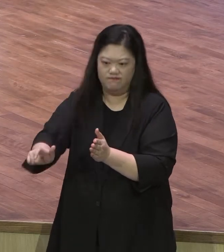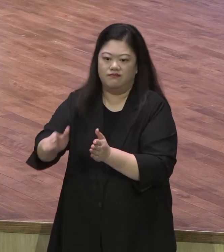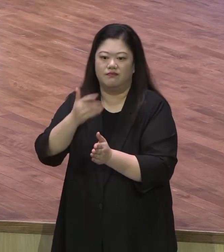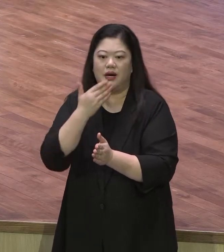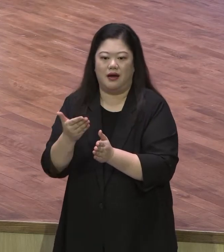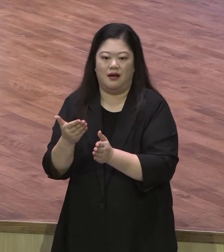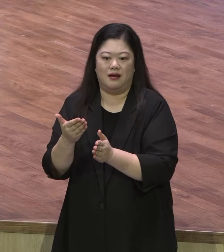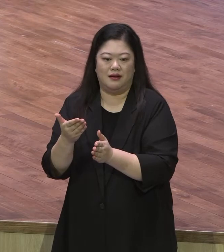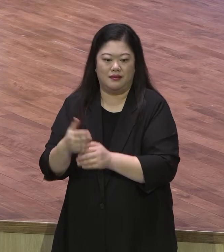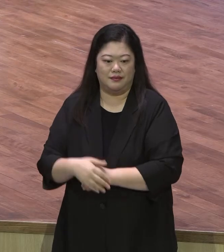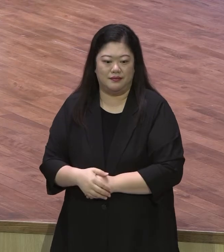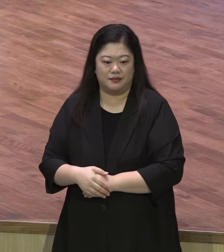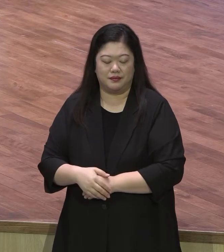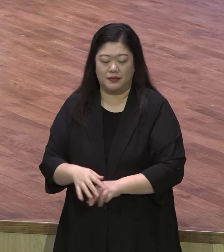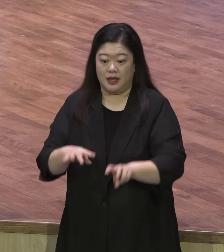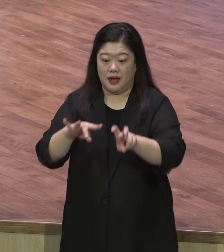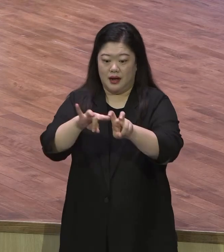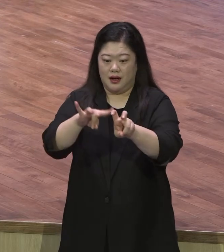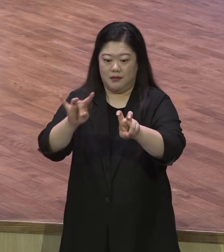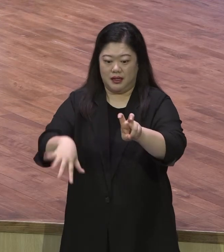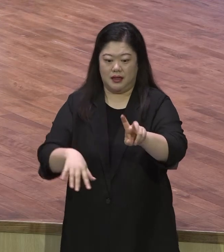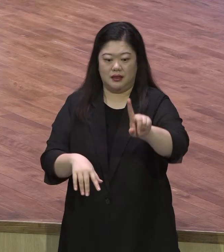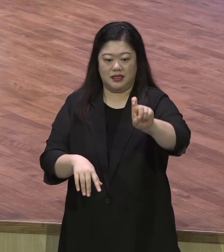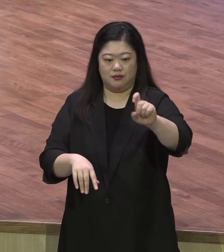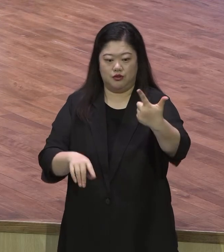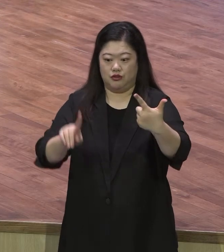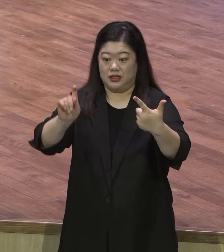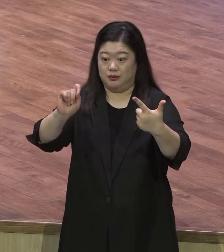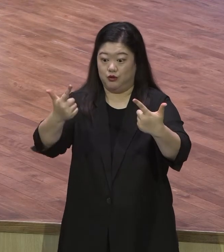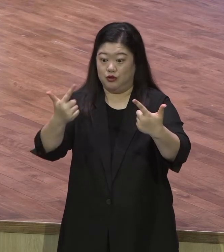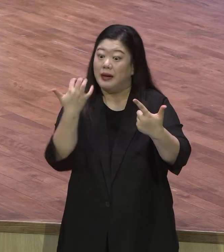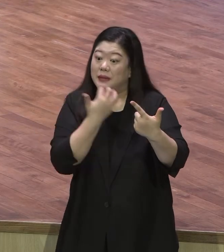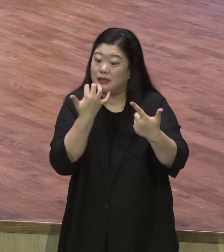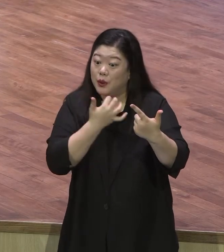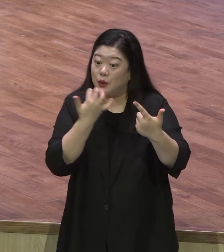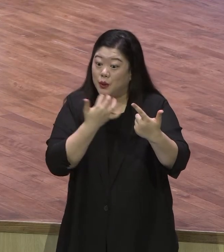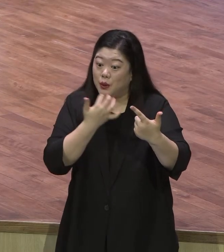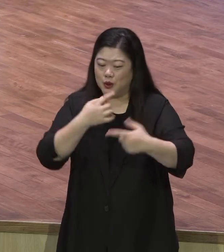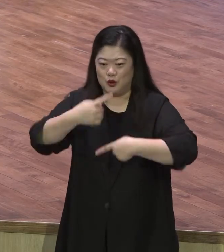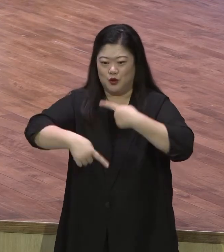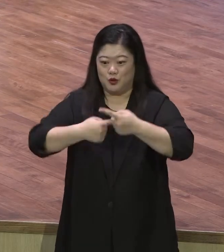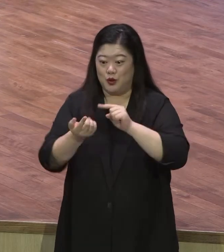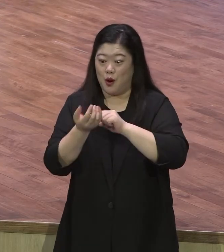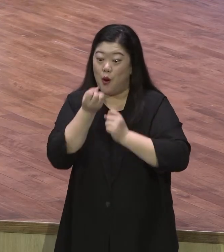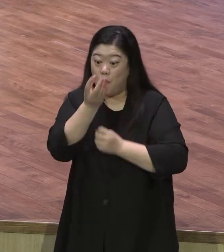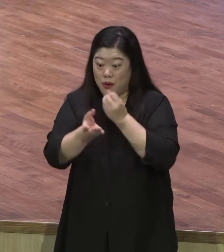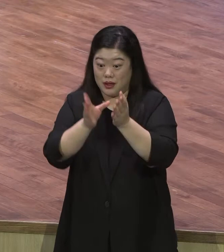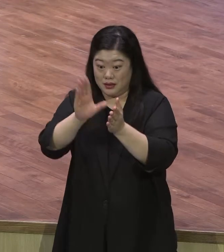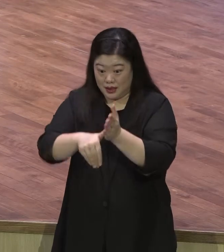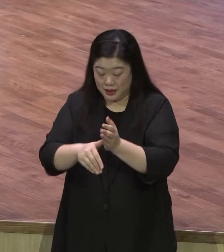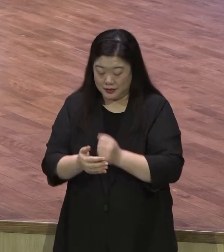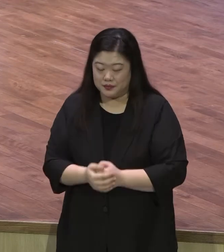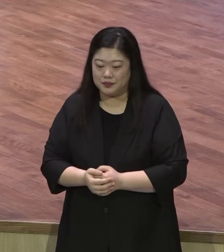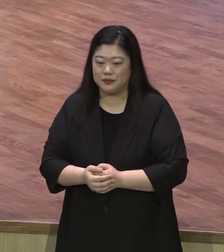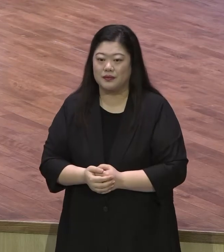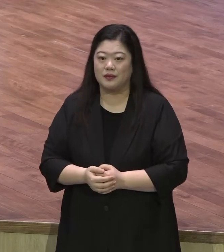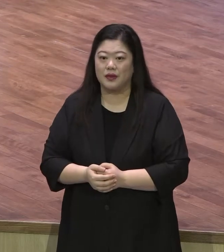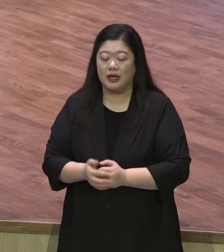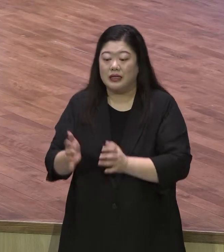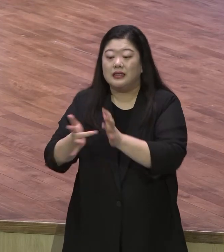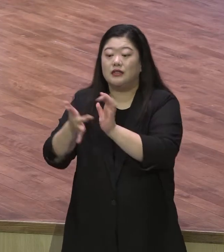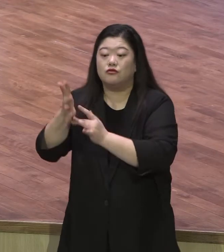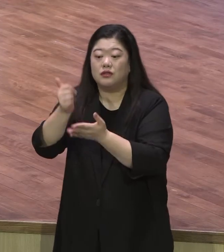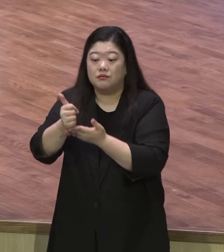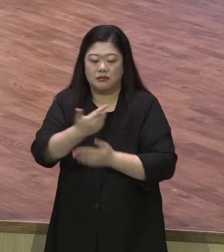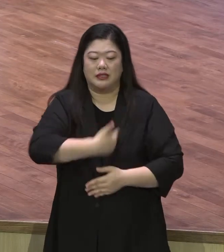마태공은 16장 10주로 18절 이 사실을 구체적으로 밝혀주고 있습니다. 예수님께서 제자들에게 사람들이 나를